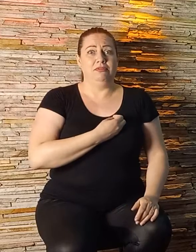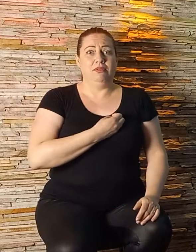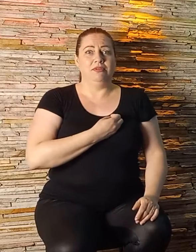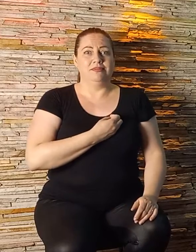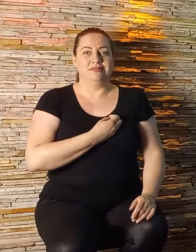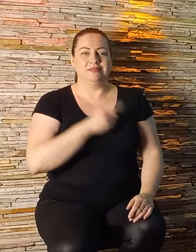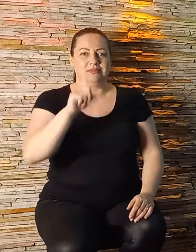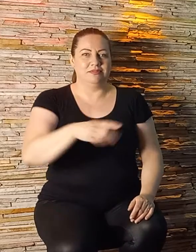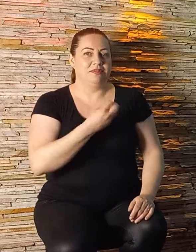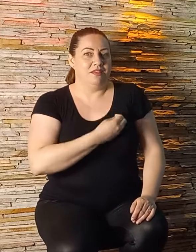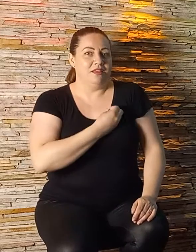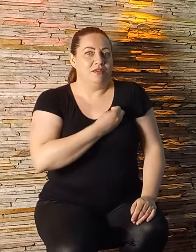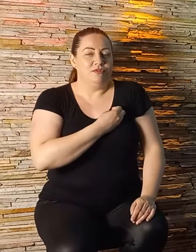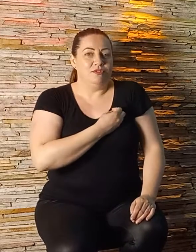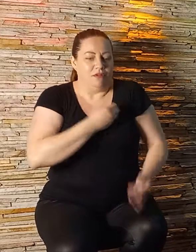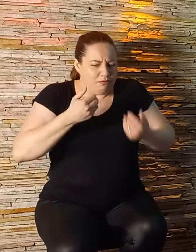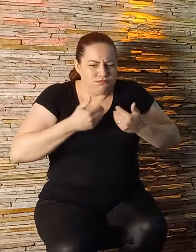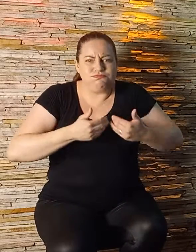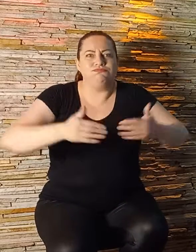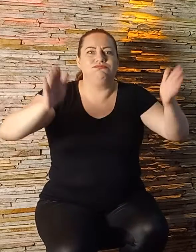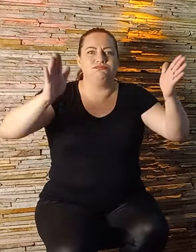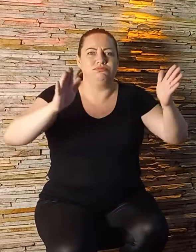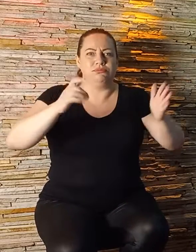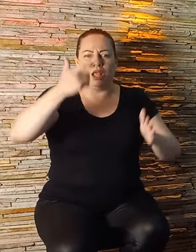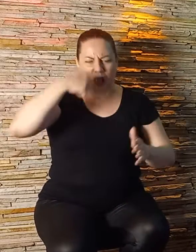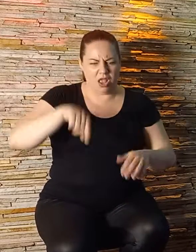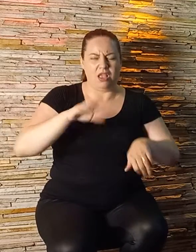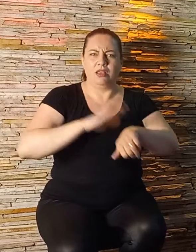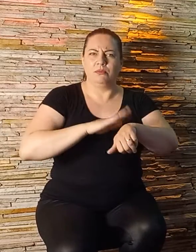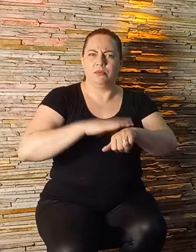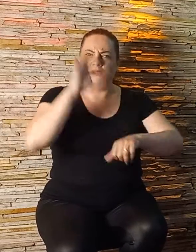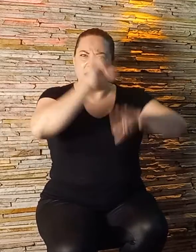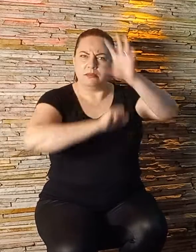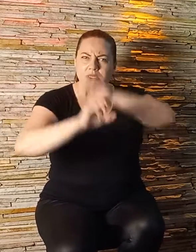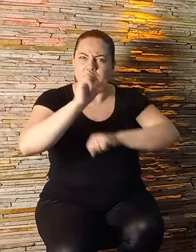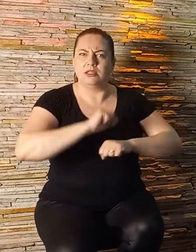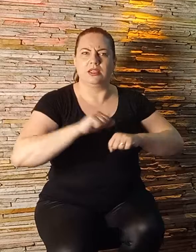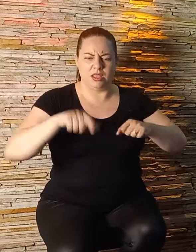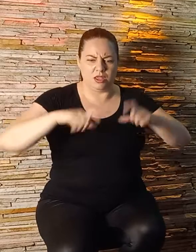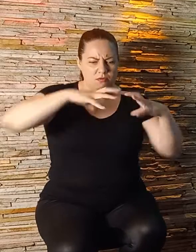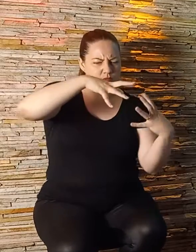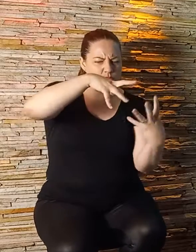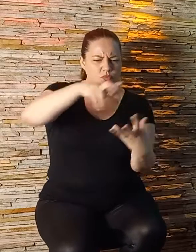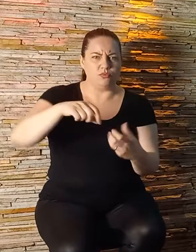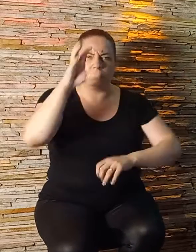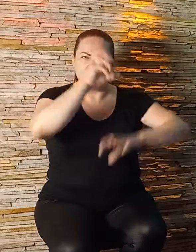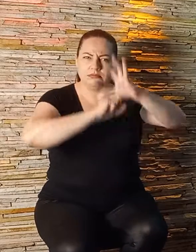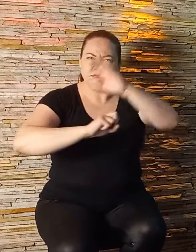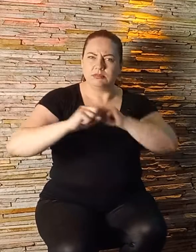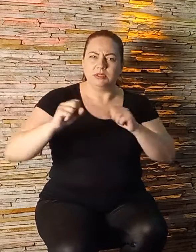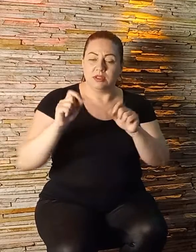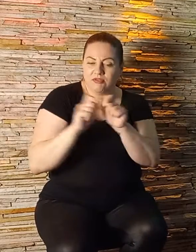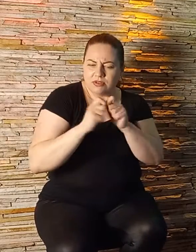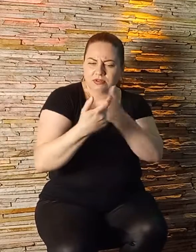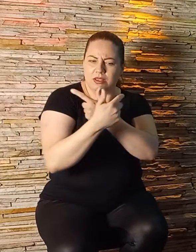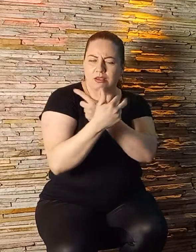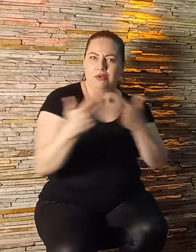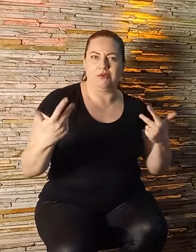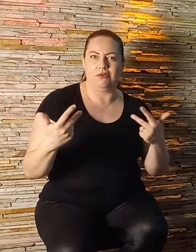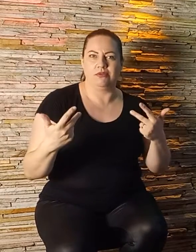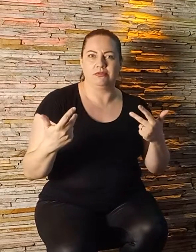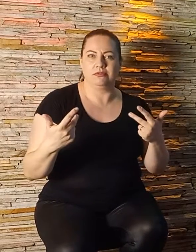gente proporci Ona viver sabe eu acho que a gente tá aqui para aprender a está aqui nessa terra para aprender para realizar coisas